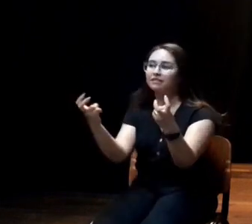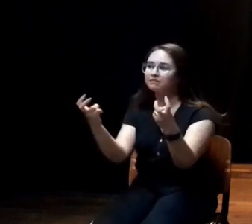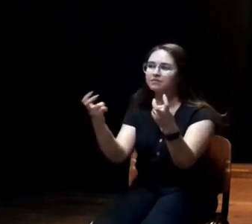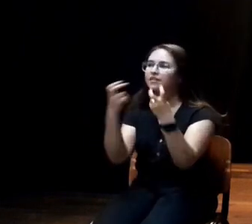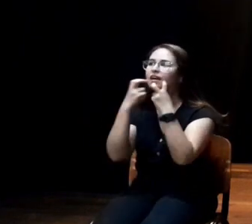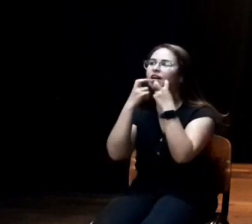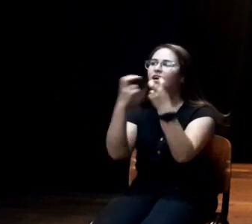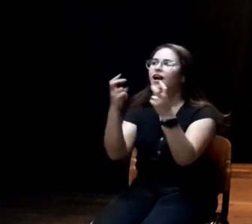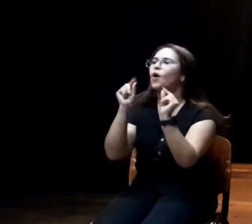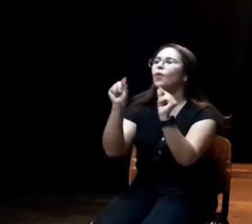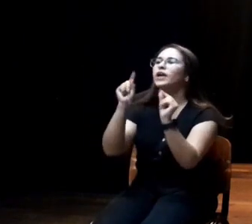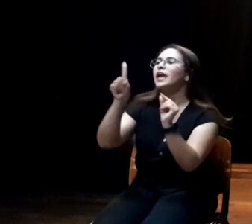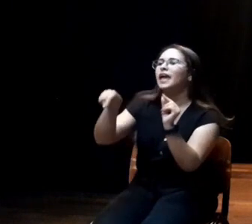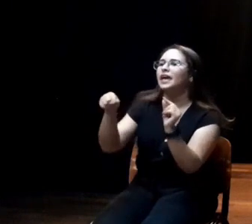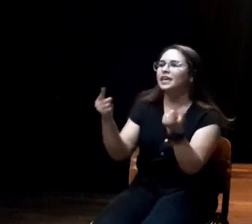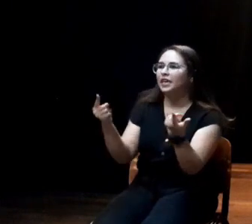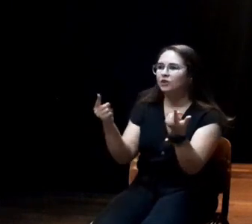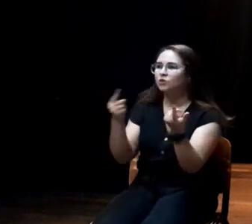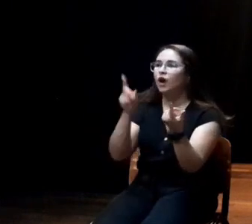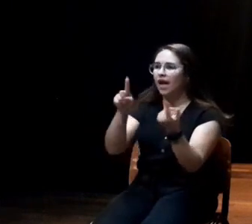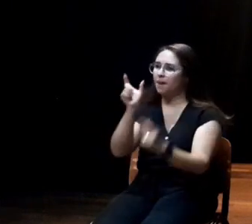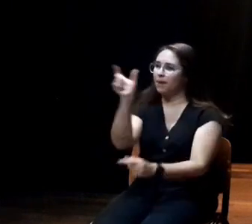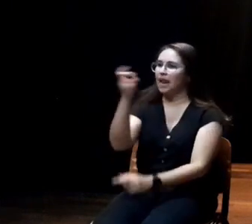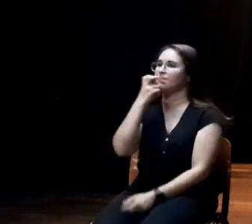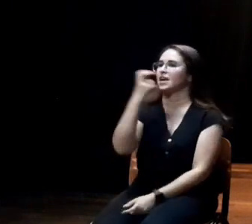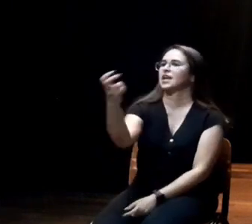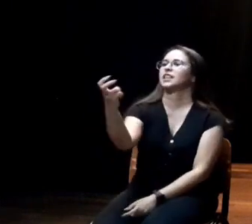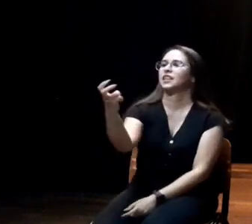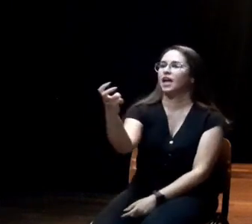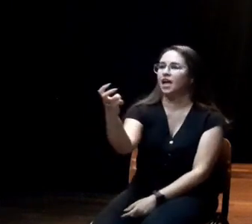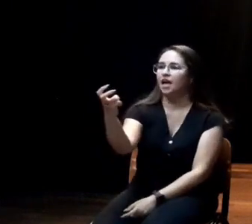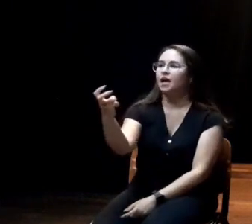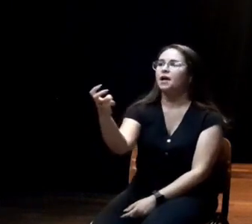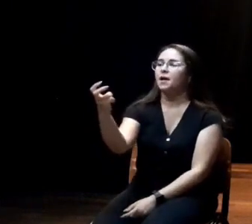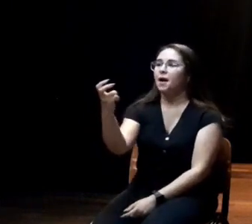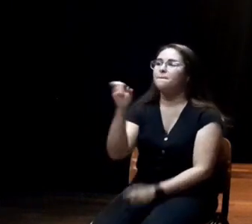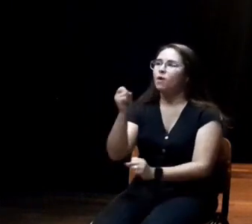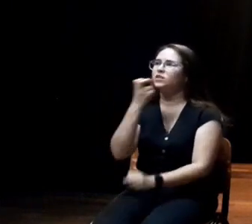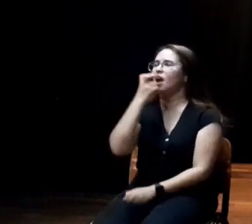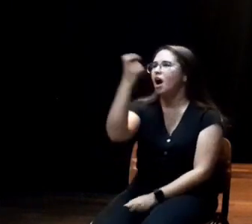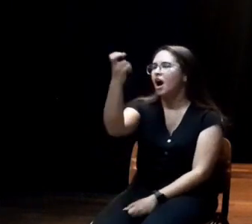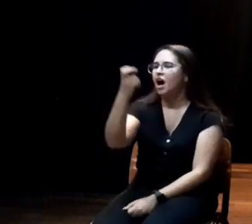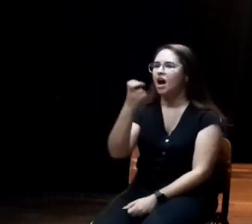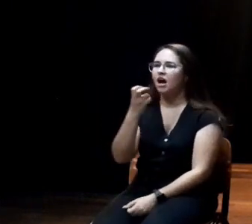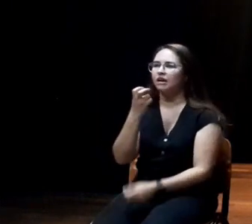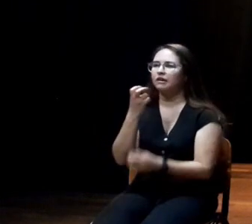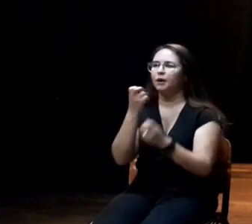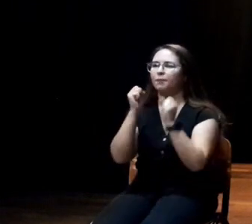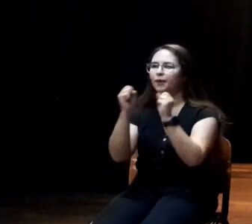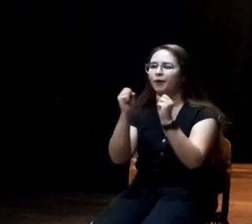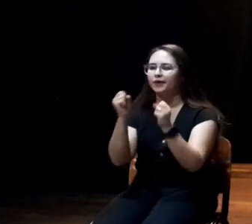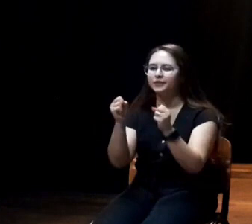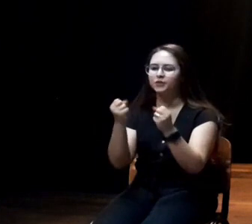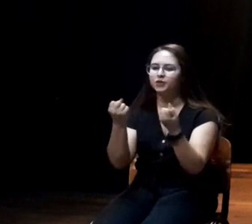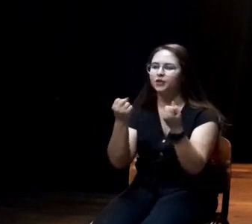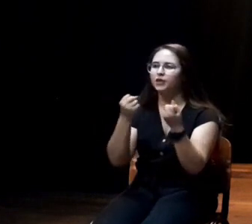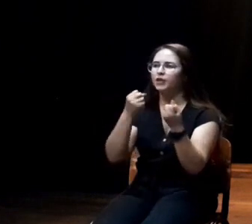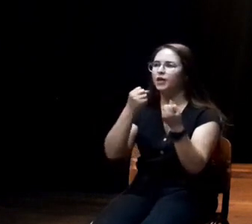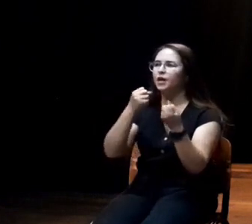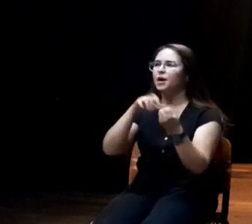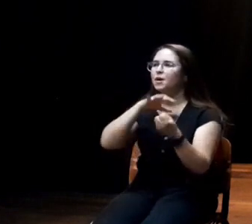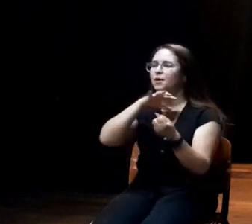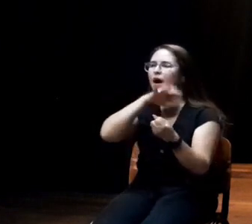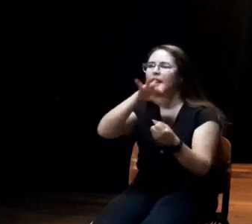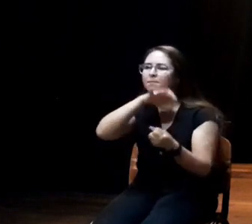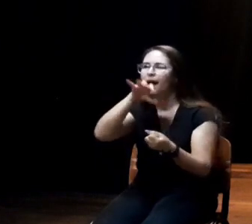mas o que é isso aqui? Isso aqui é o sinal da palavra gritar. Pode ser gritar, pode ser rugir, pode ser, sei lá, mugir,